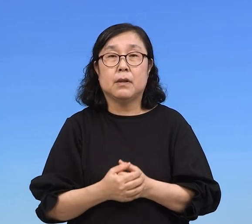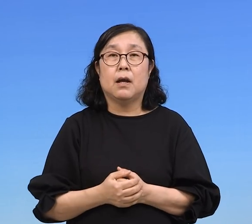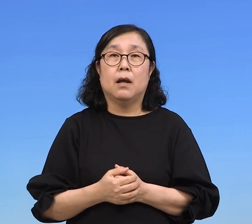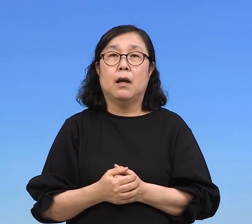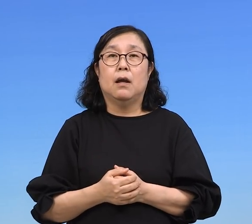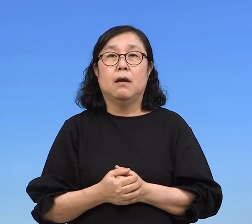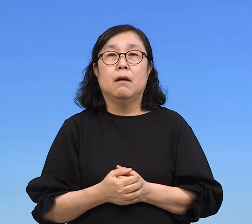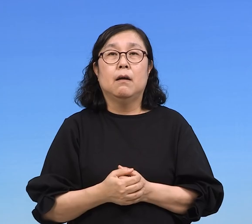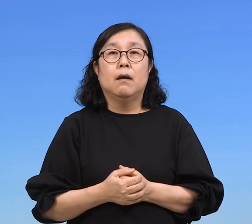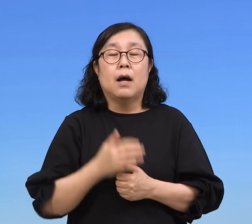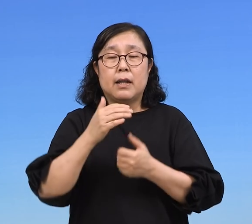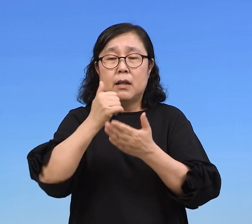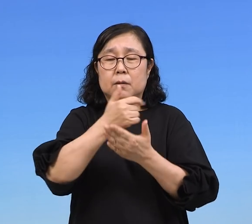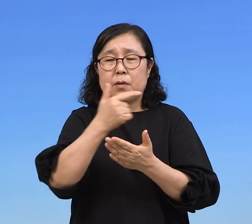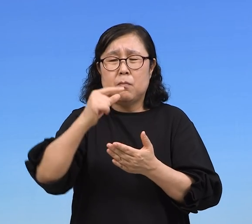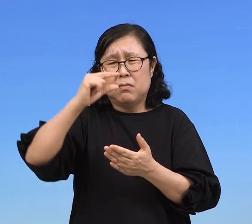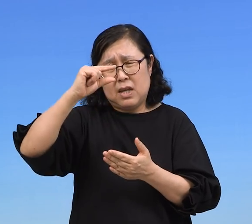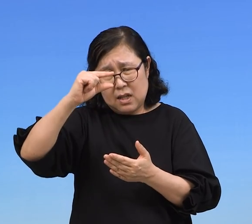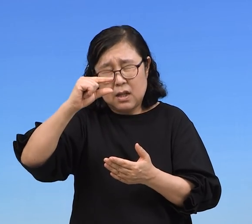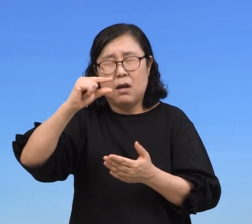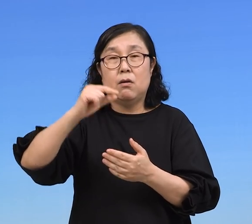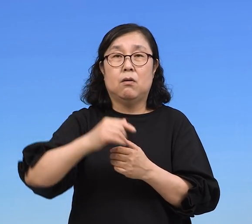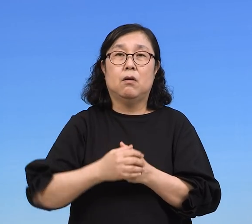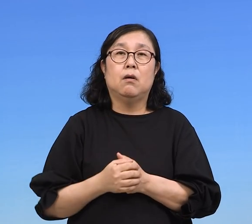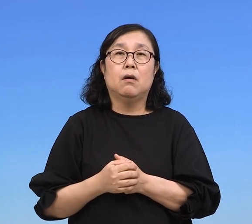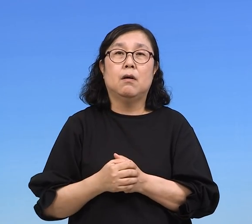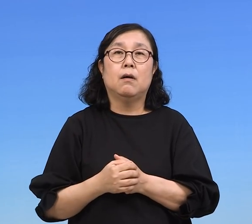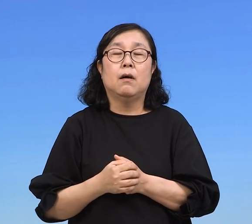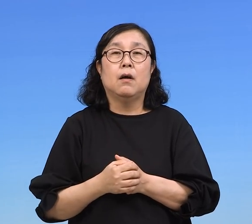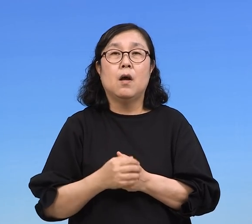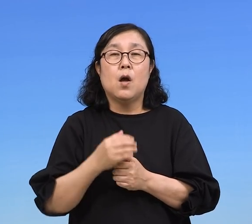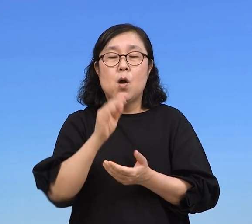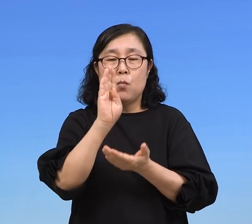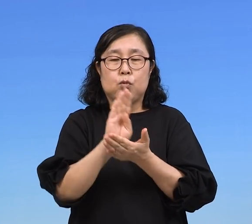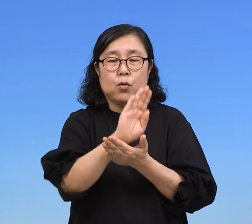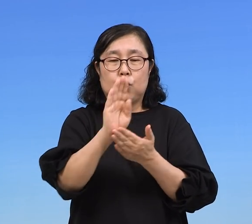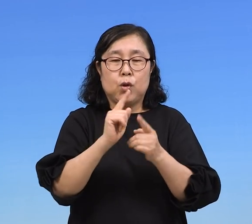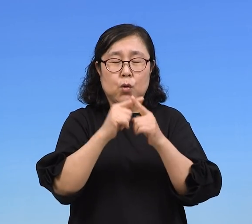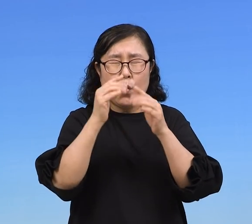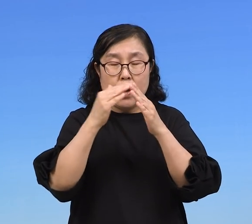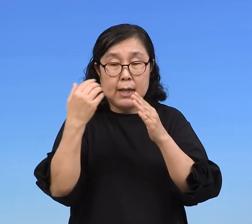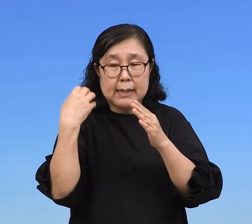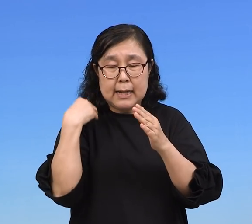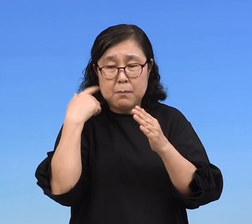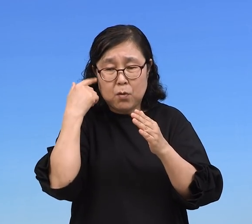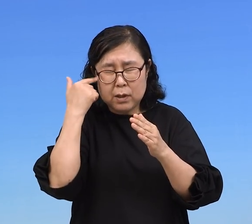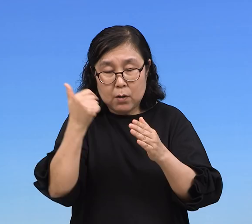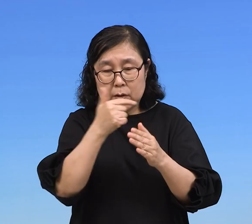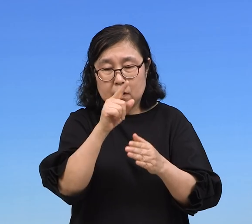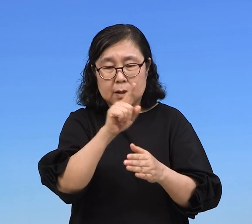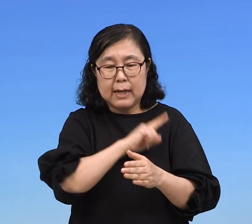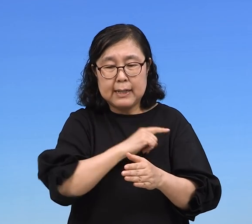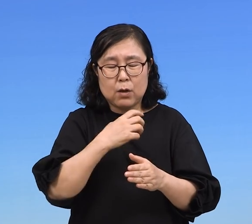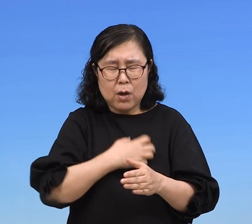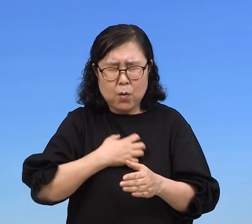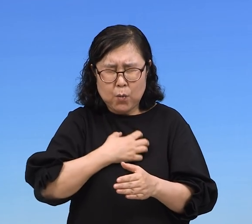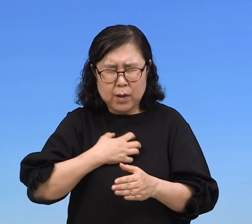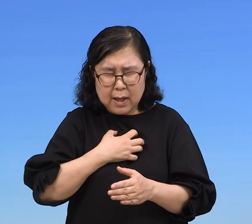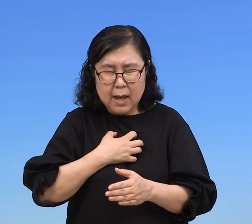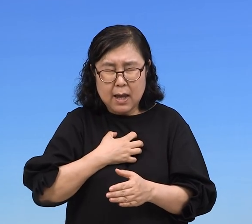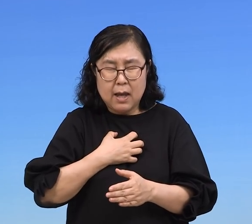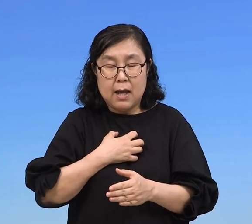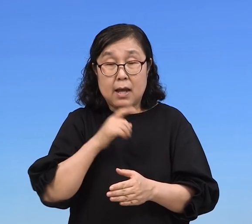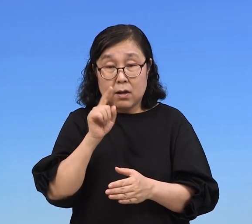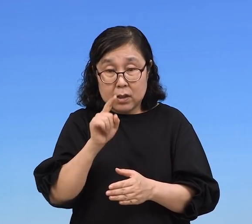있는데, 하나님, 저는 너무 얕습니다. 분당교회 담임 목사로서 제가 가장 괴로운 게